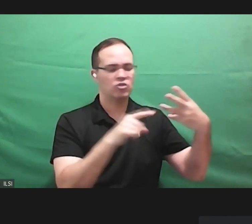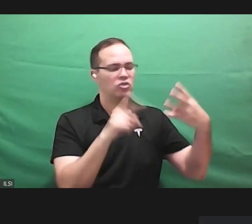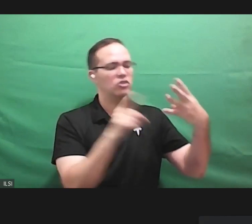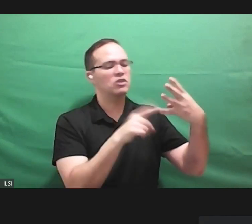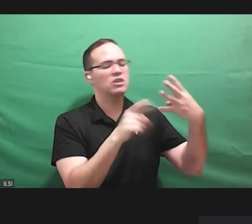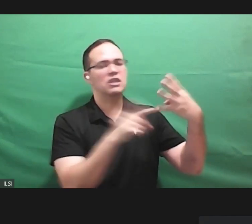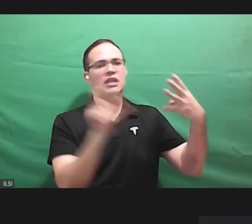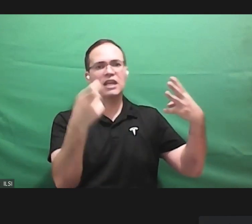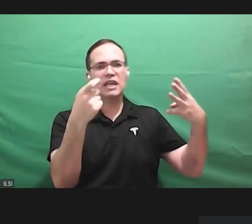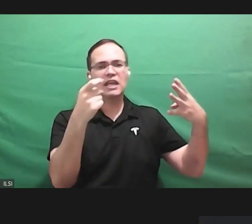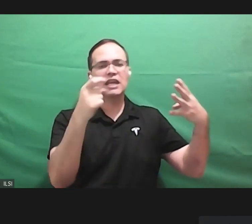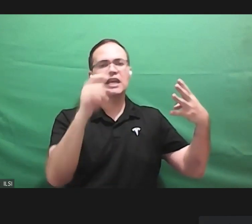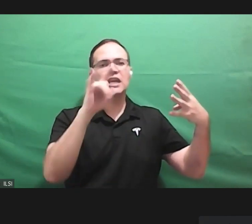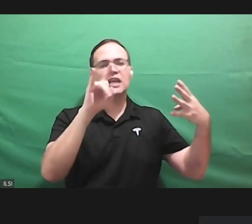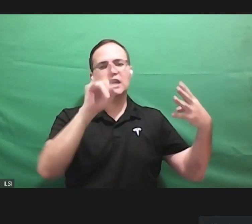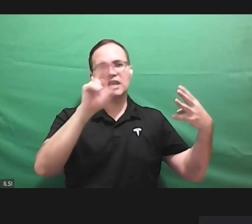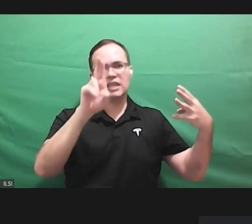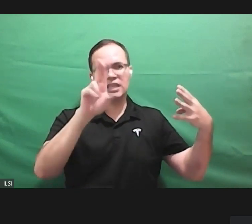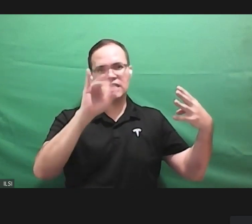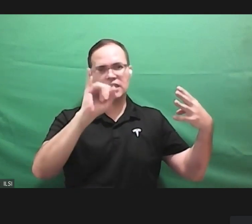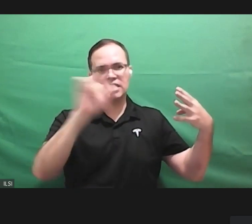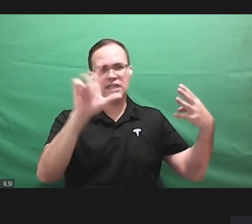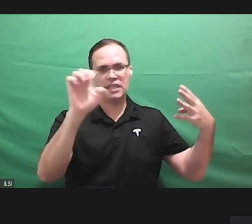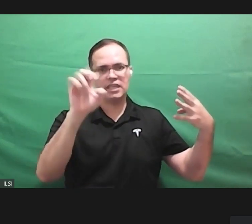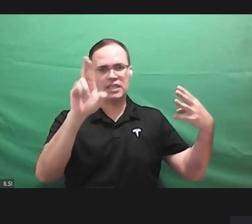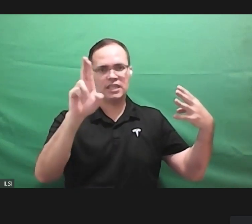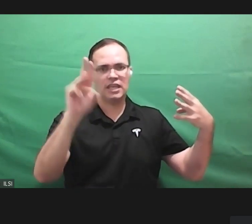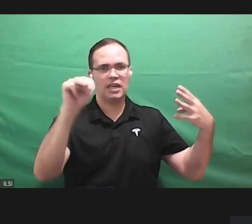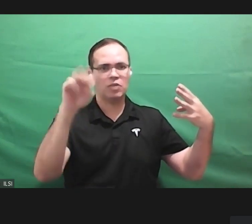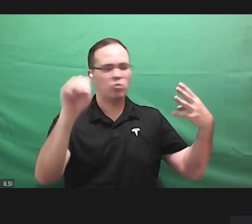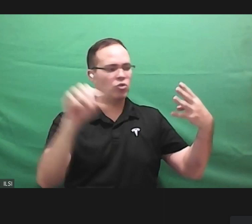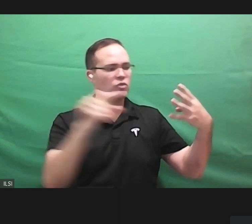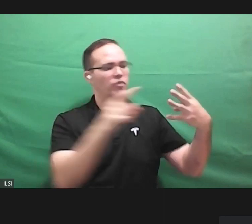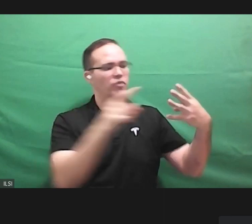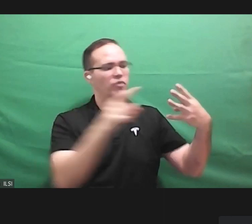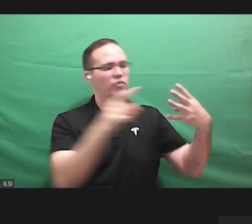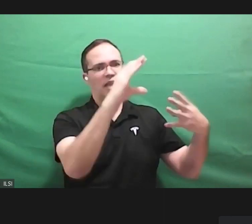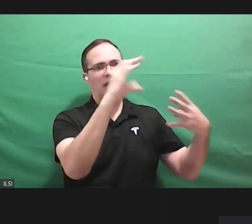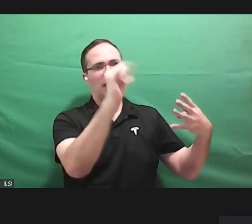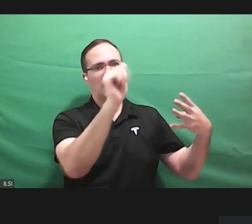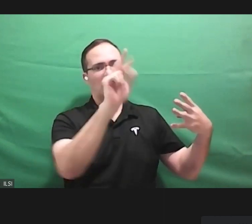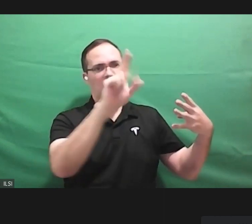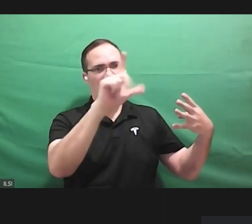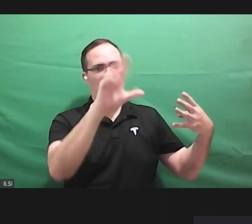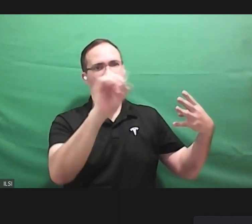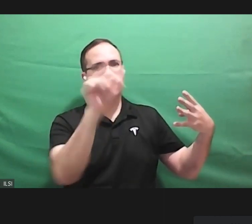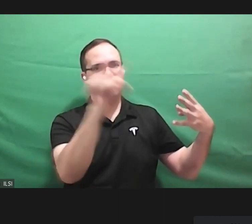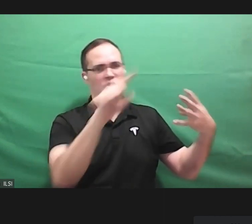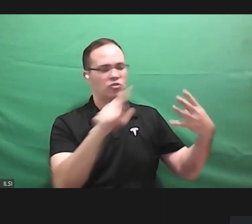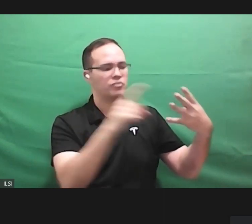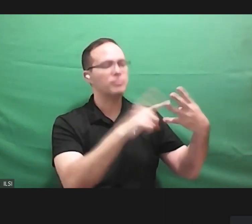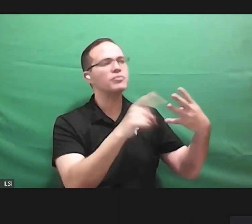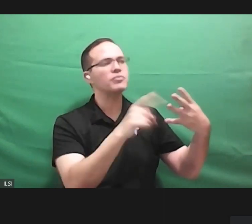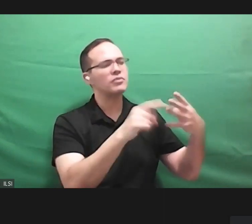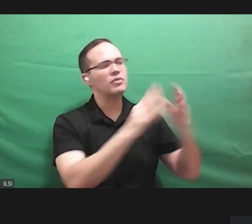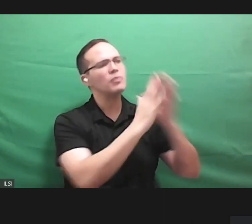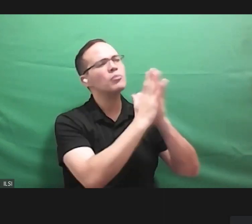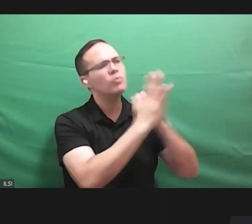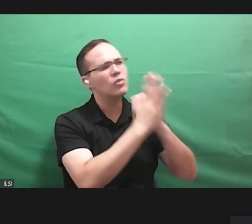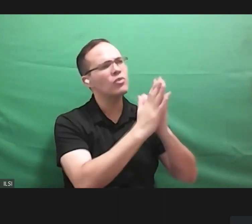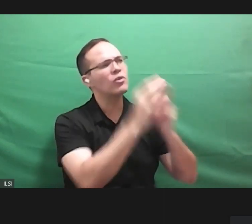Moreno. Uh-huh. Ah, ya, los vamos tres. Vamos con Carlos. ¿No? Carlos. Sí, vamos con Carlos. El micrófono, por favor. Por favor, las preguntas que sean un